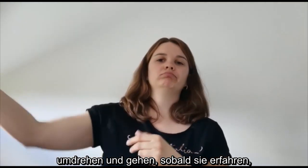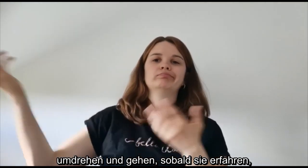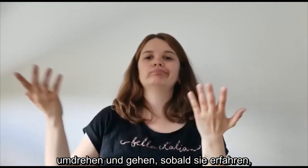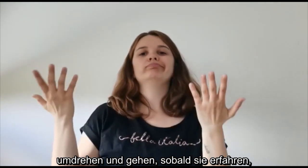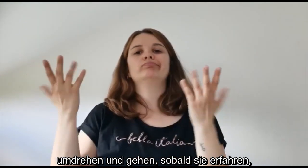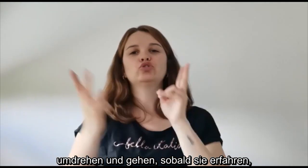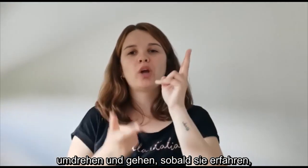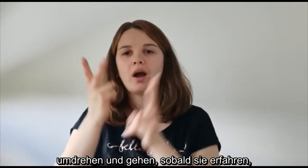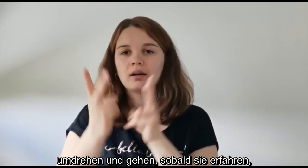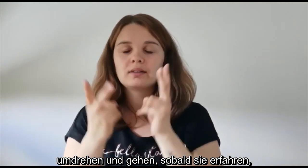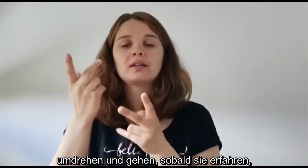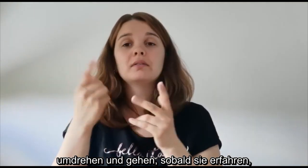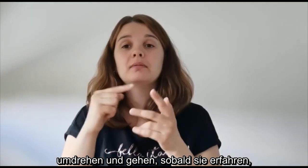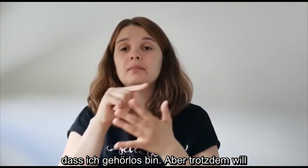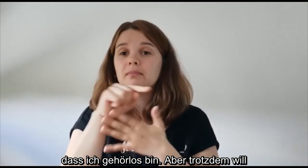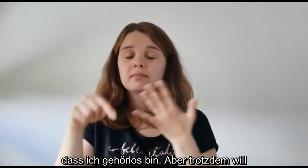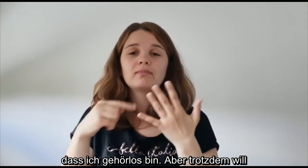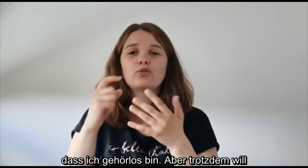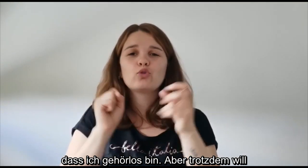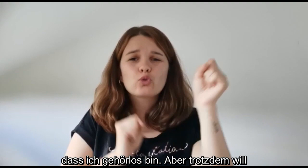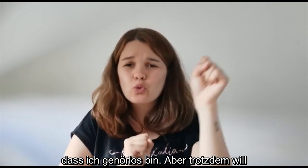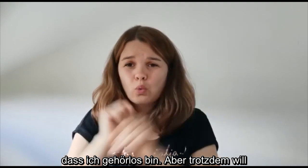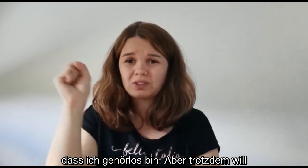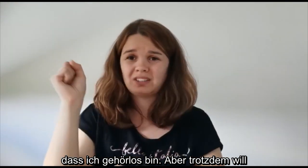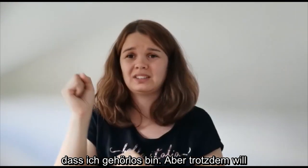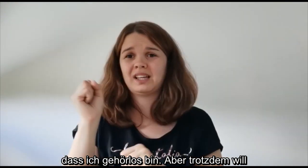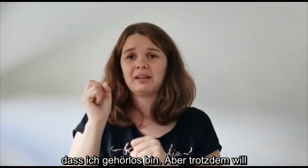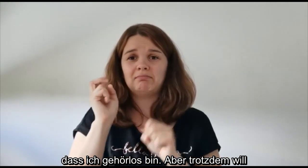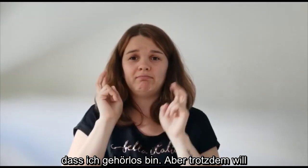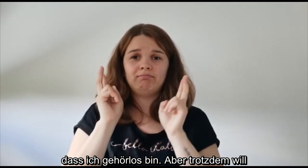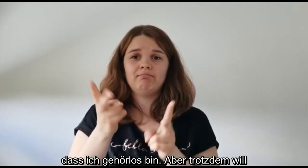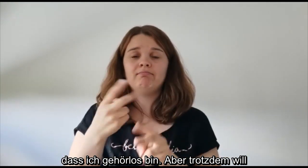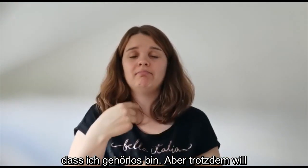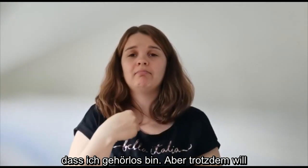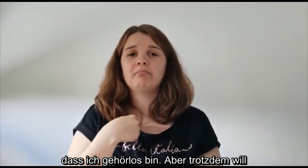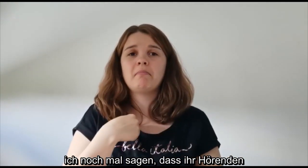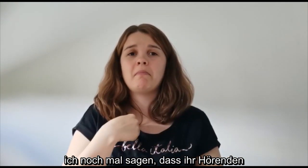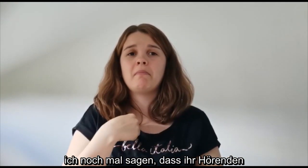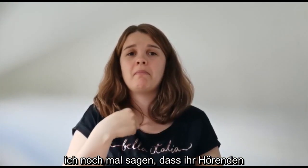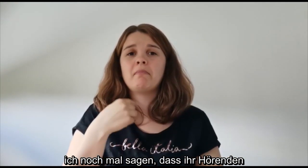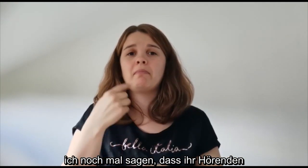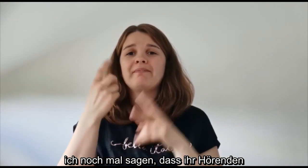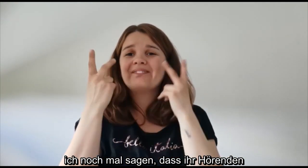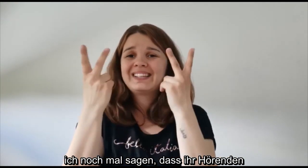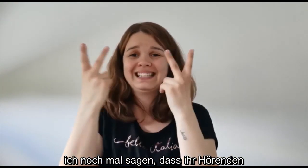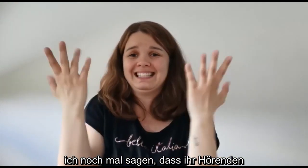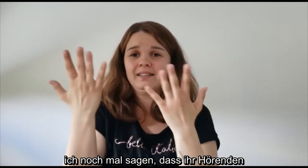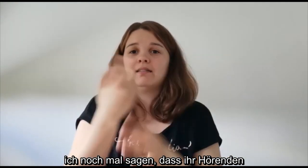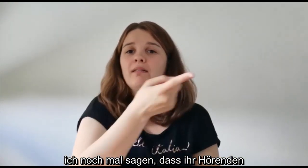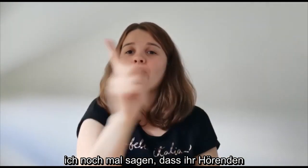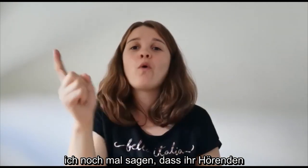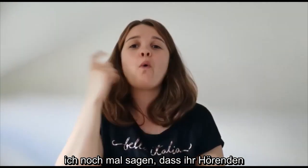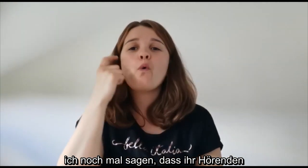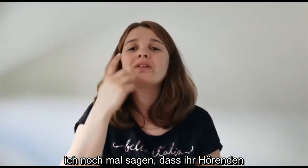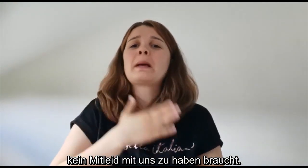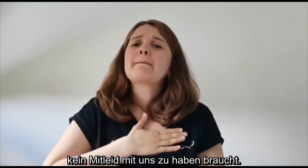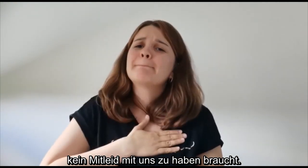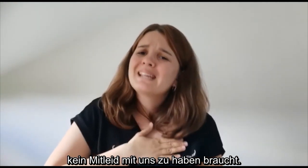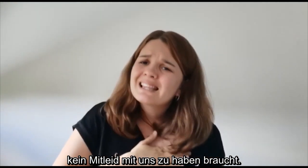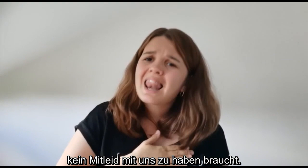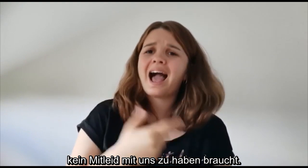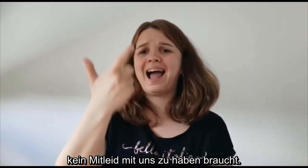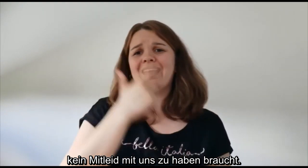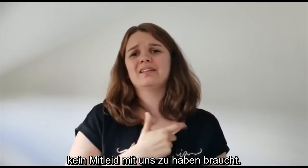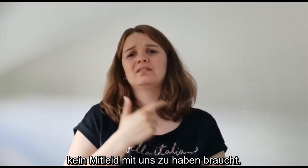umdrehen und gehen Sobald sie erfahren, dass ich gehörlos bin Aber trotzdem will ich nochmal sagen Dass ihr Hörenden